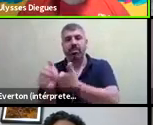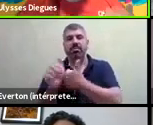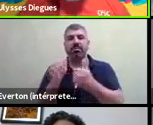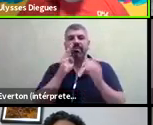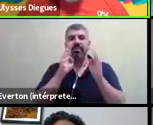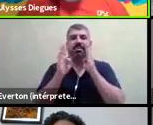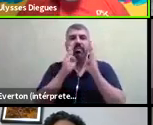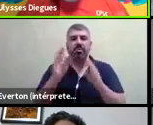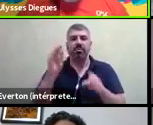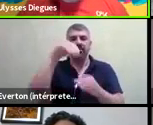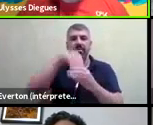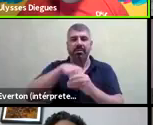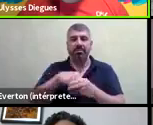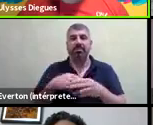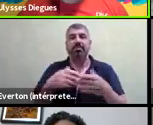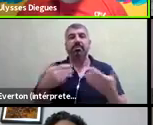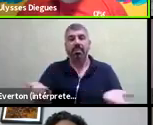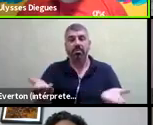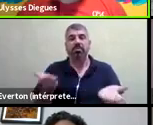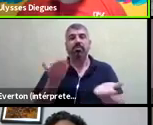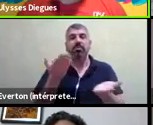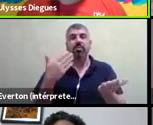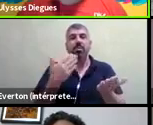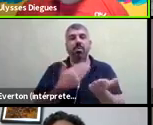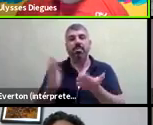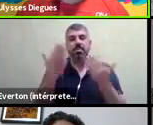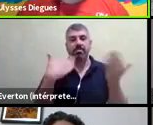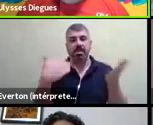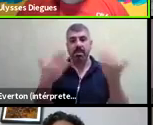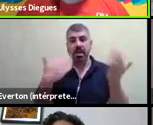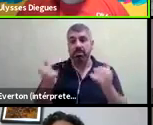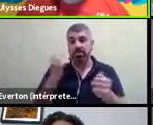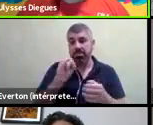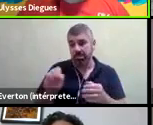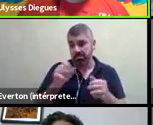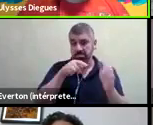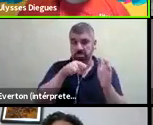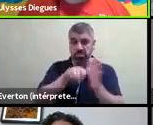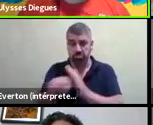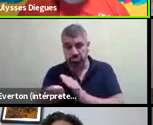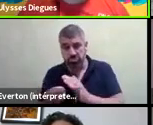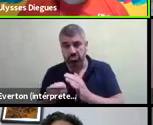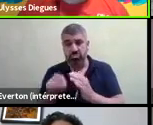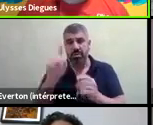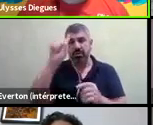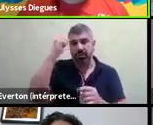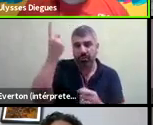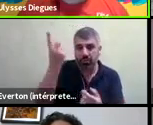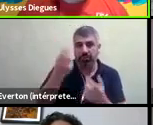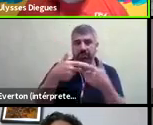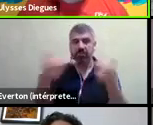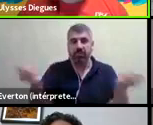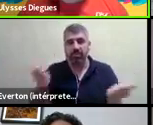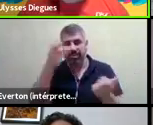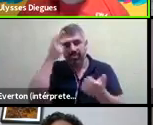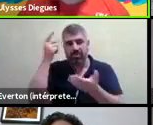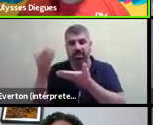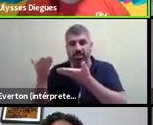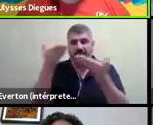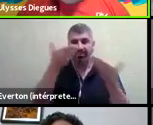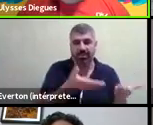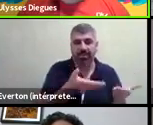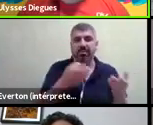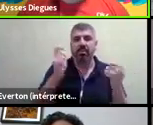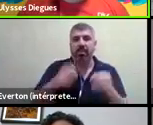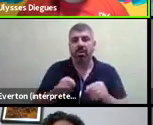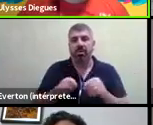legal. Então, nós vamos começar o bate-papo. Quem quiser fazer alguma pergunta, tiver alguma dúvida para os convidados, vocês podem escrever